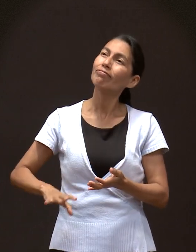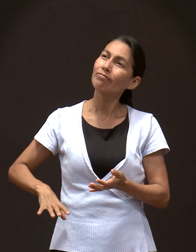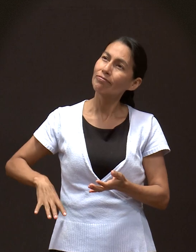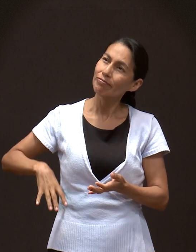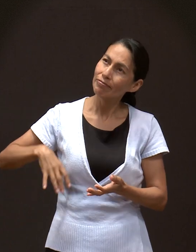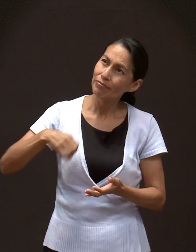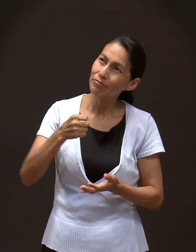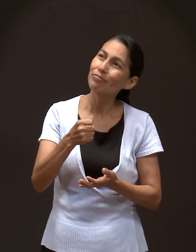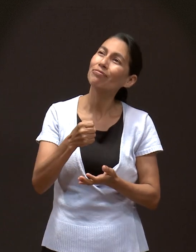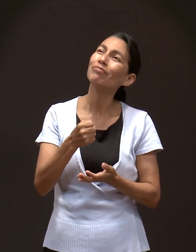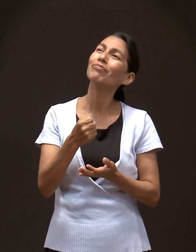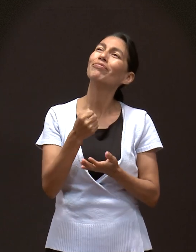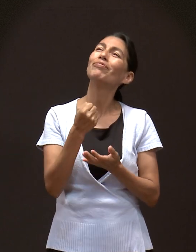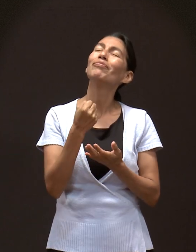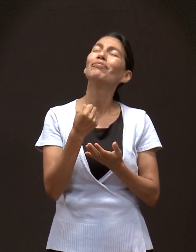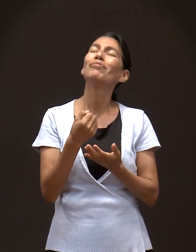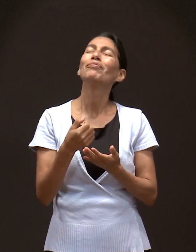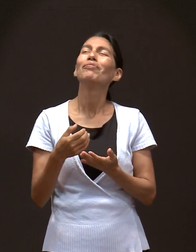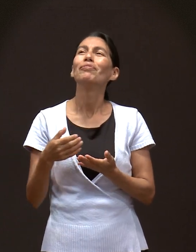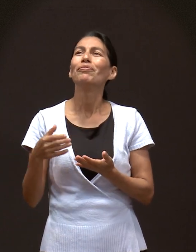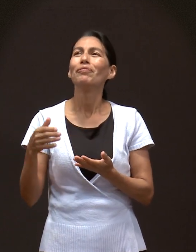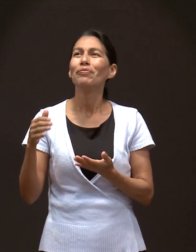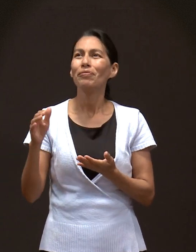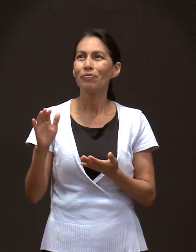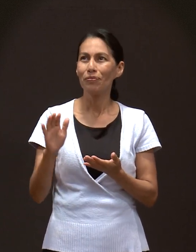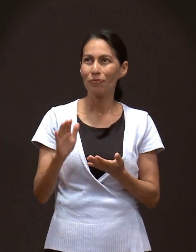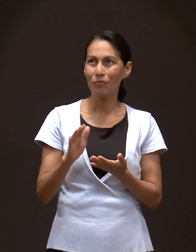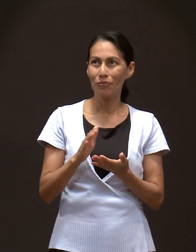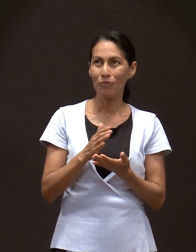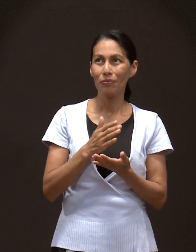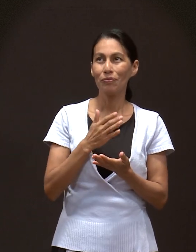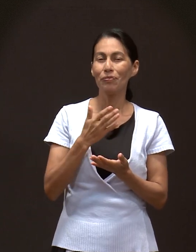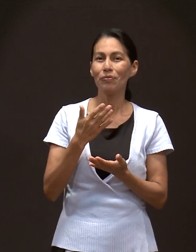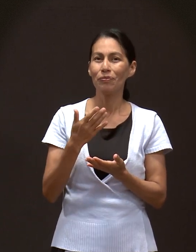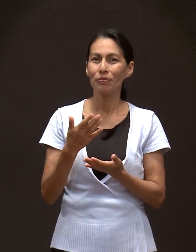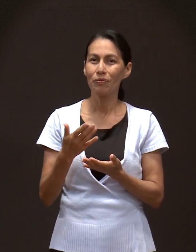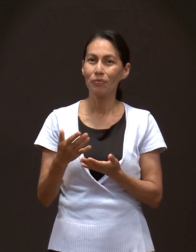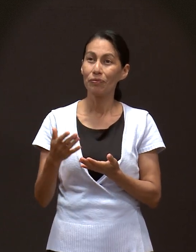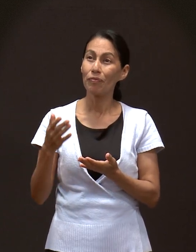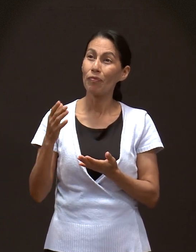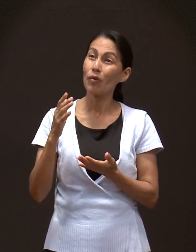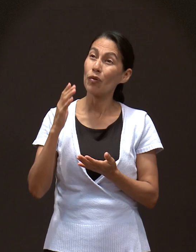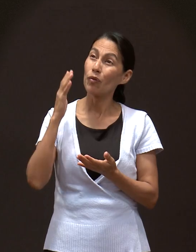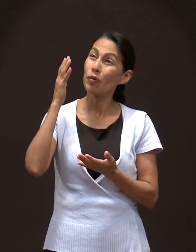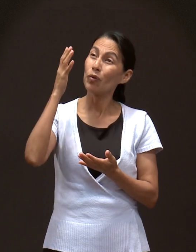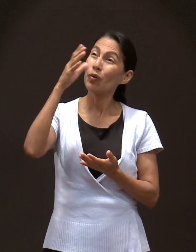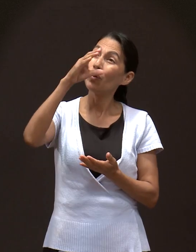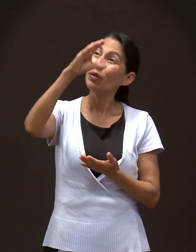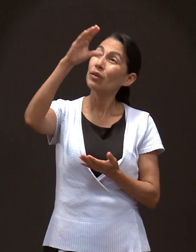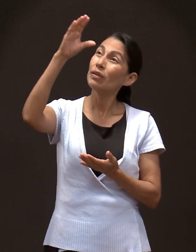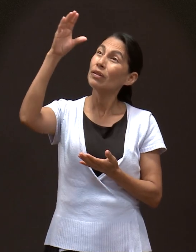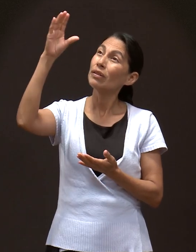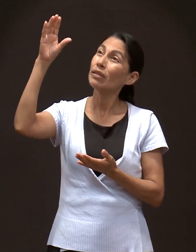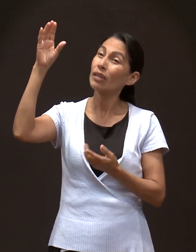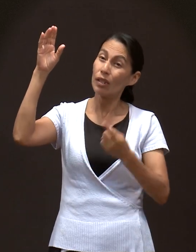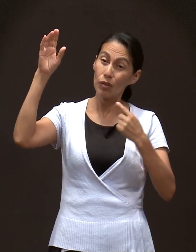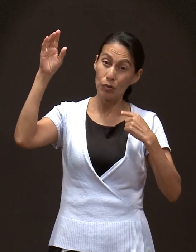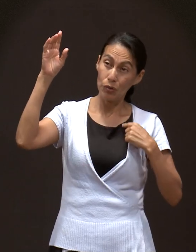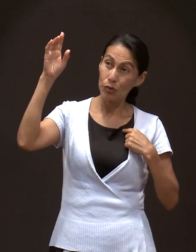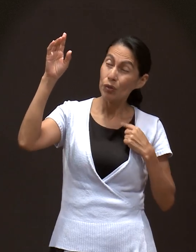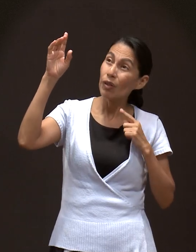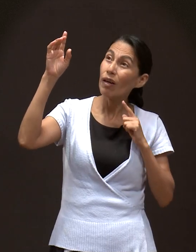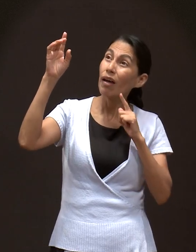fortaleza de